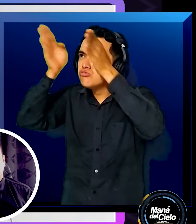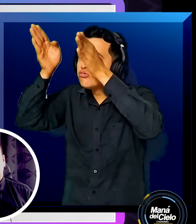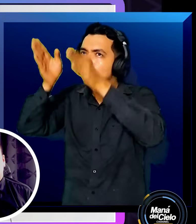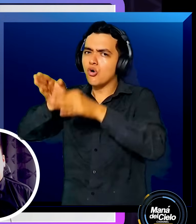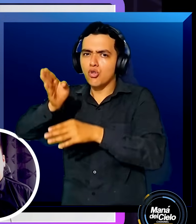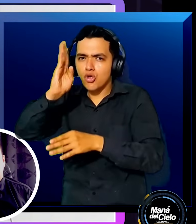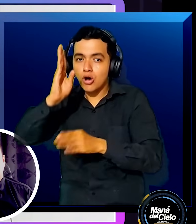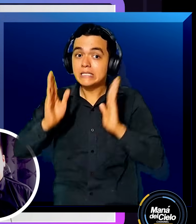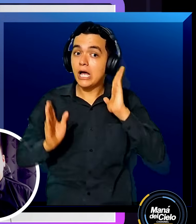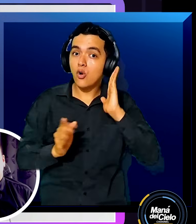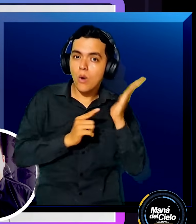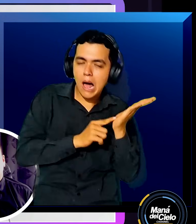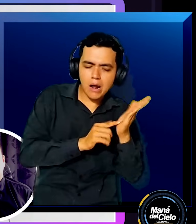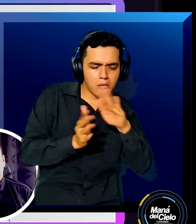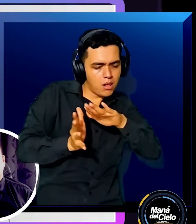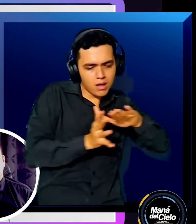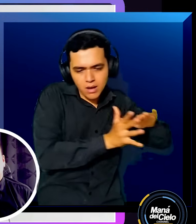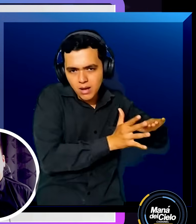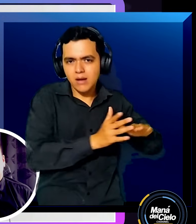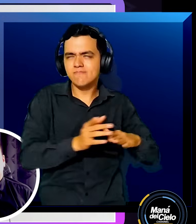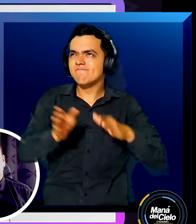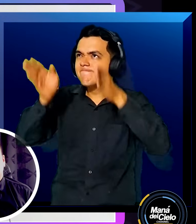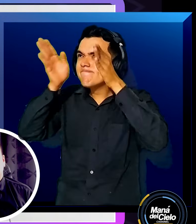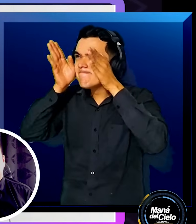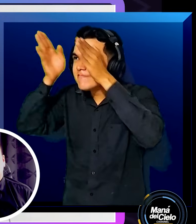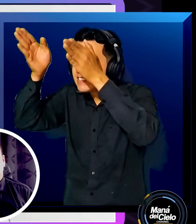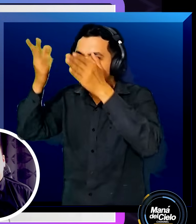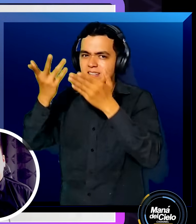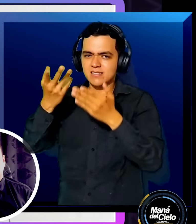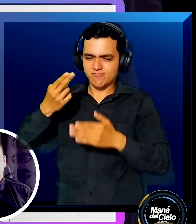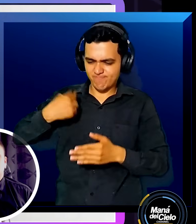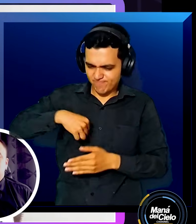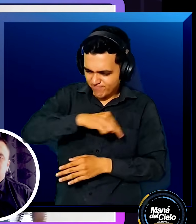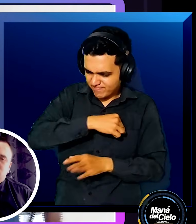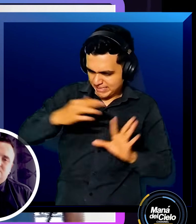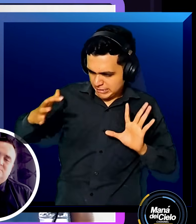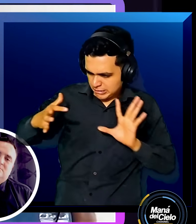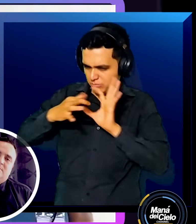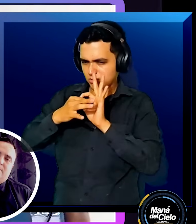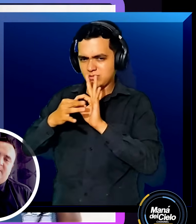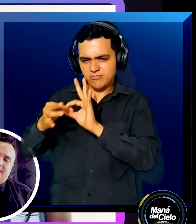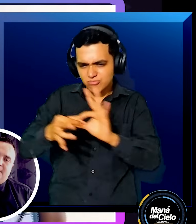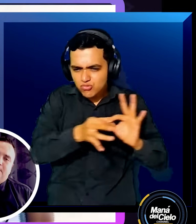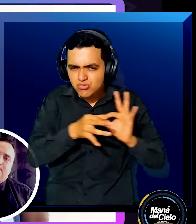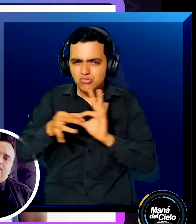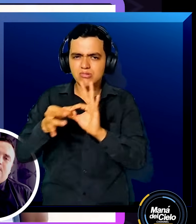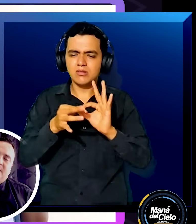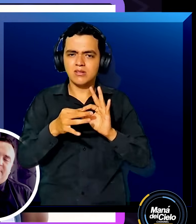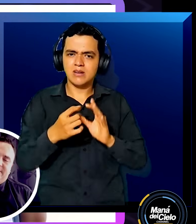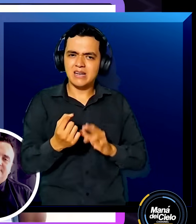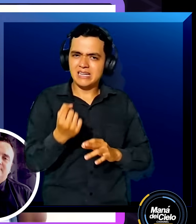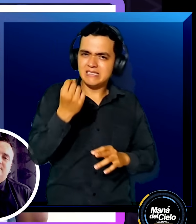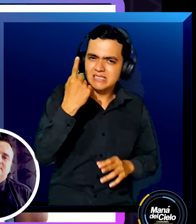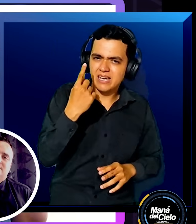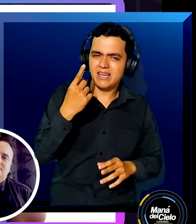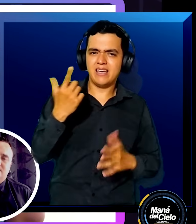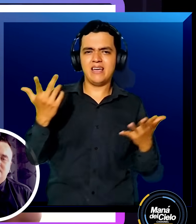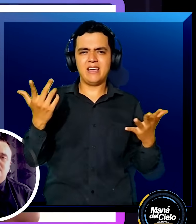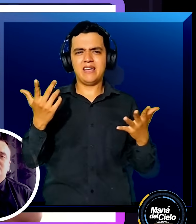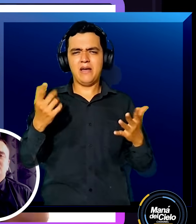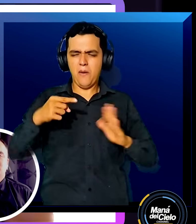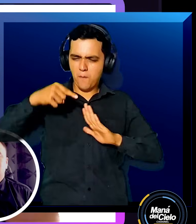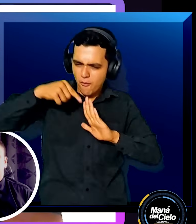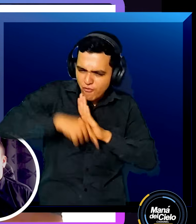¿Cuánto estás haciendo para que las almas lleguen en la iglesia? ¿Sabe qué es lo que pasa? A veces el diablo nos pone a decir que